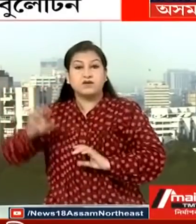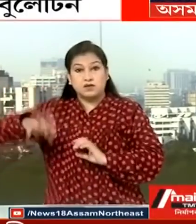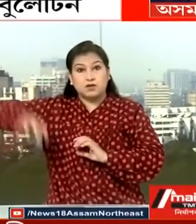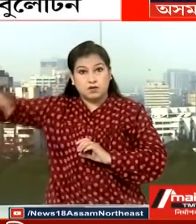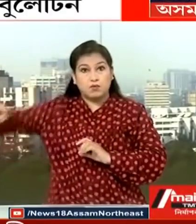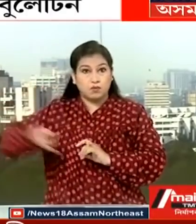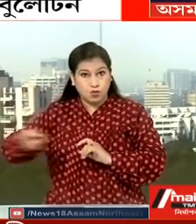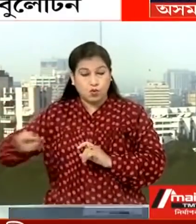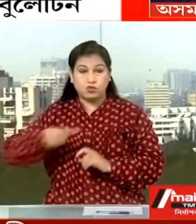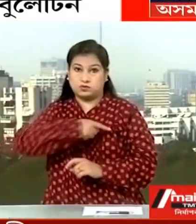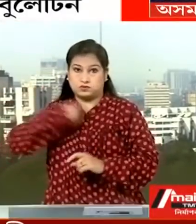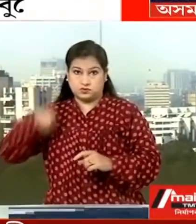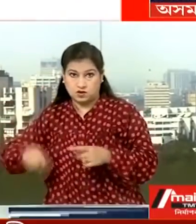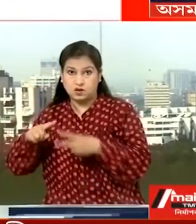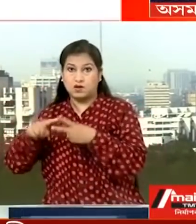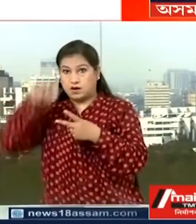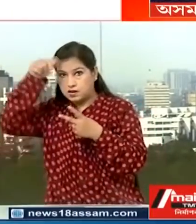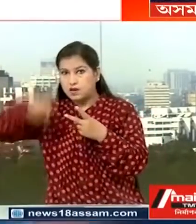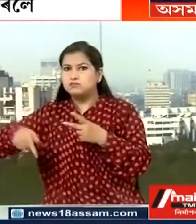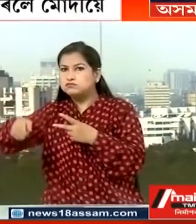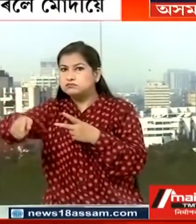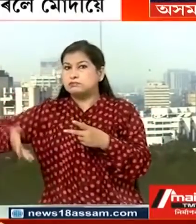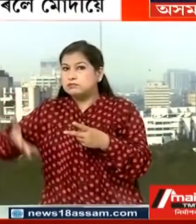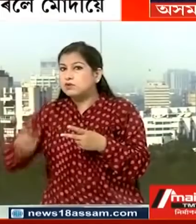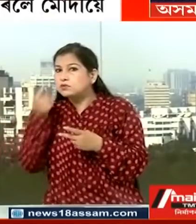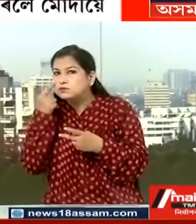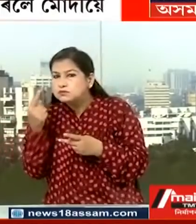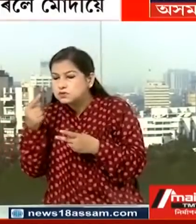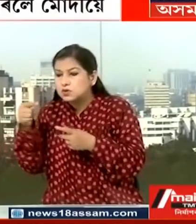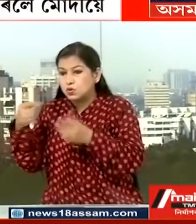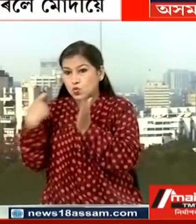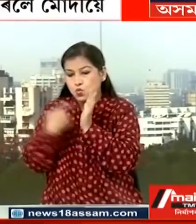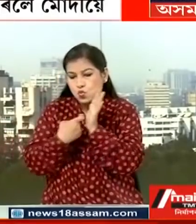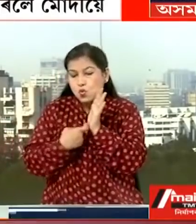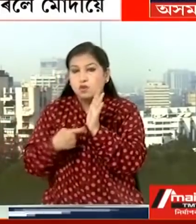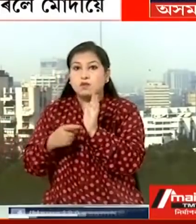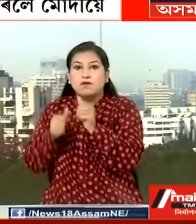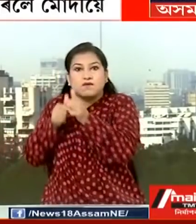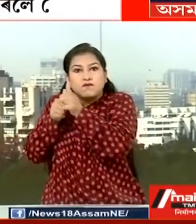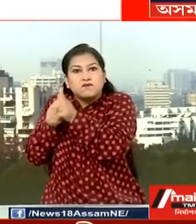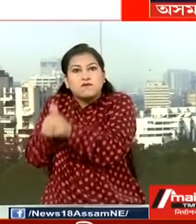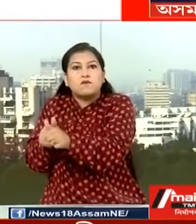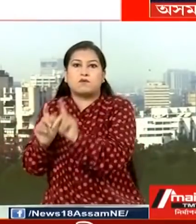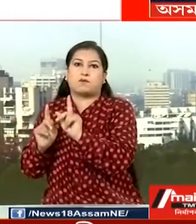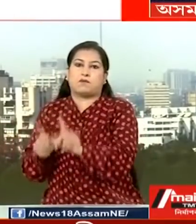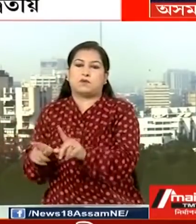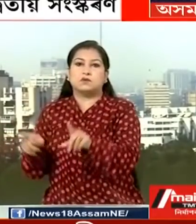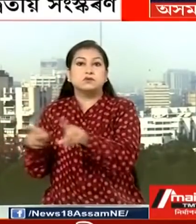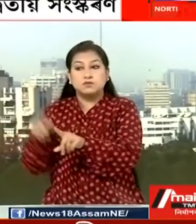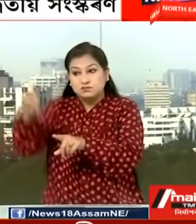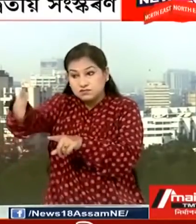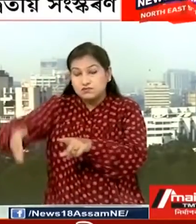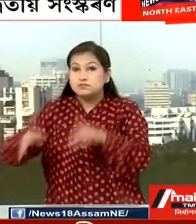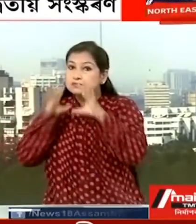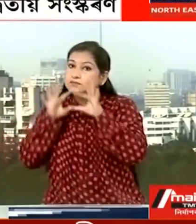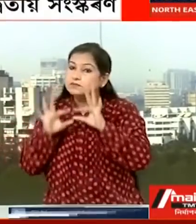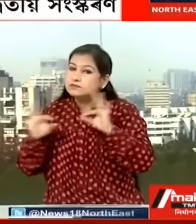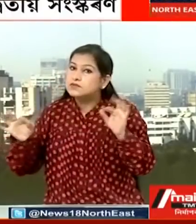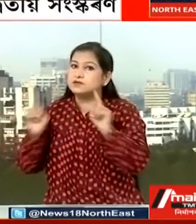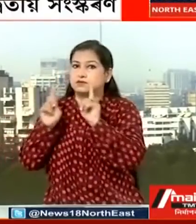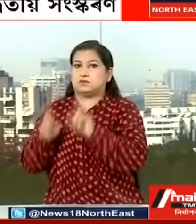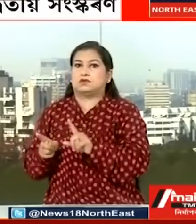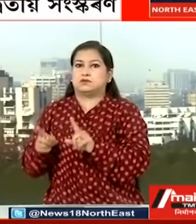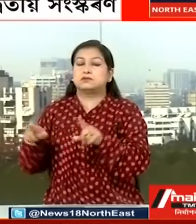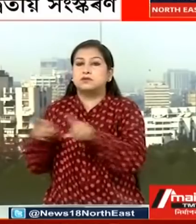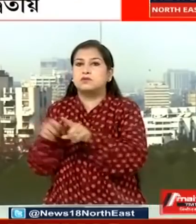पक्ष भारत चीन सीमा मामले को लेकर मौजूदा समझौतों और प्रोटोकॉल का पालन करें, सीमा क्षेत्र में शांति बहाल